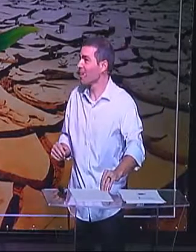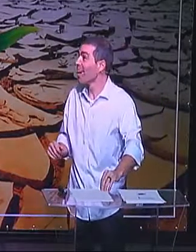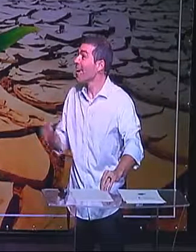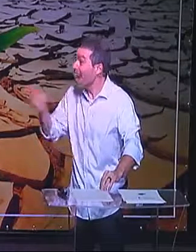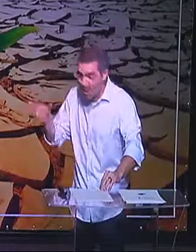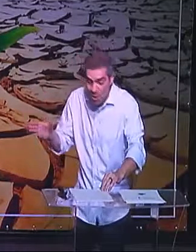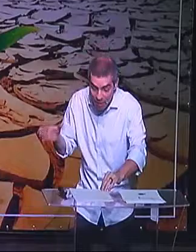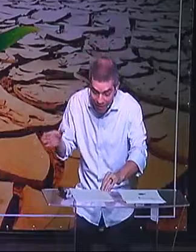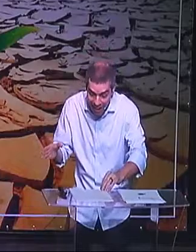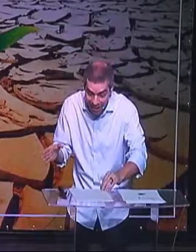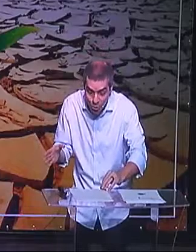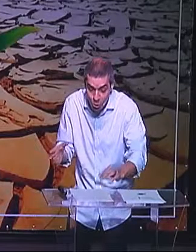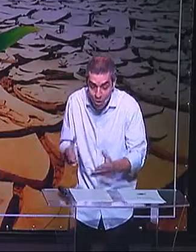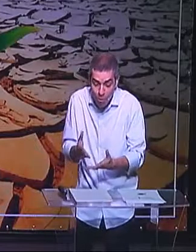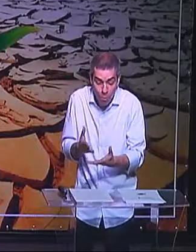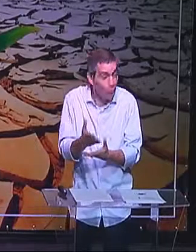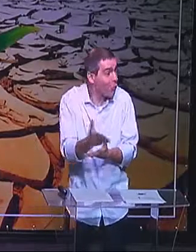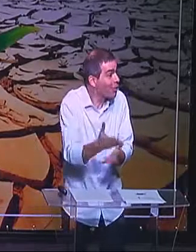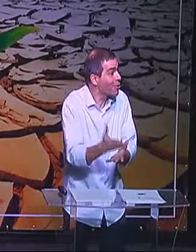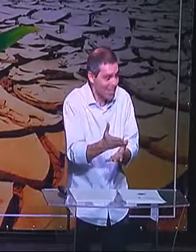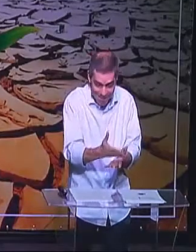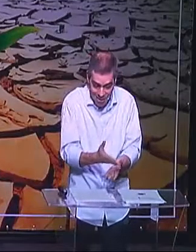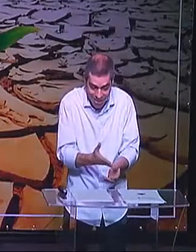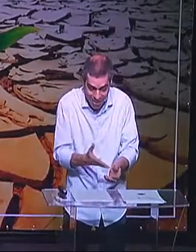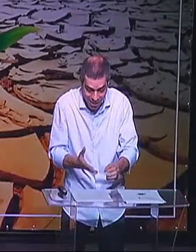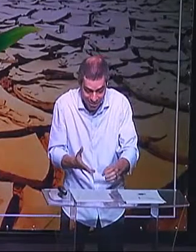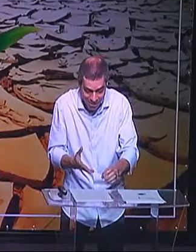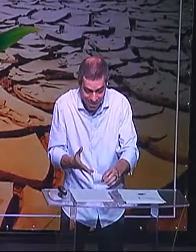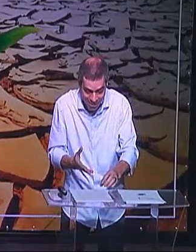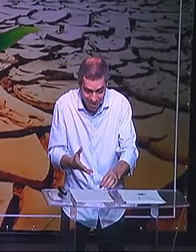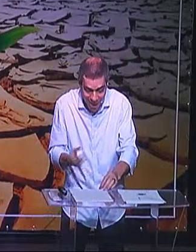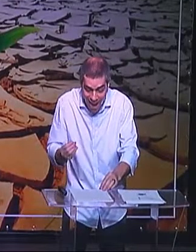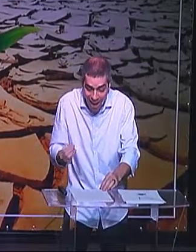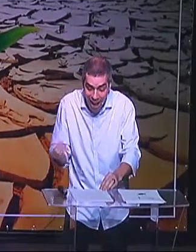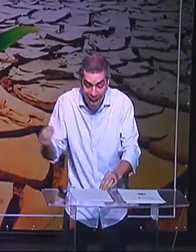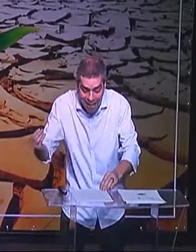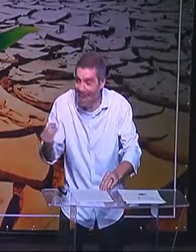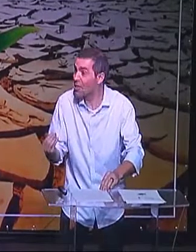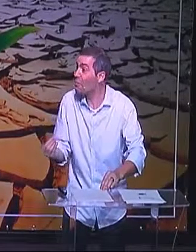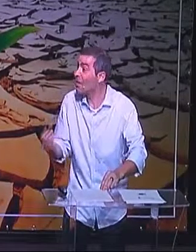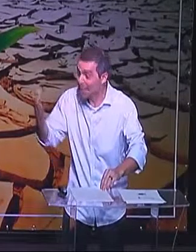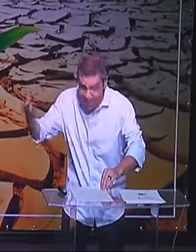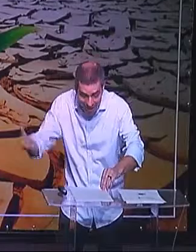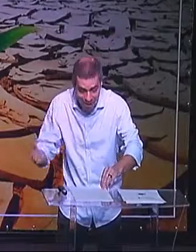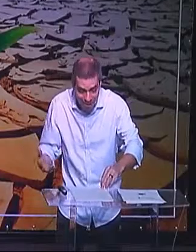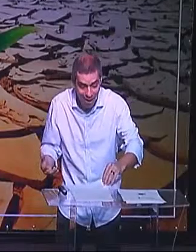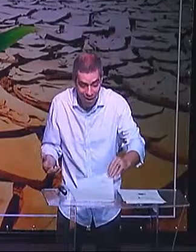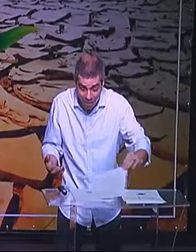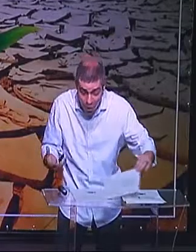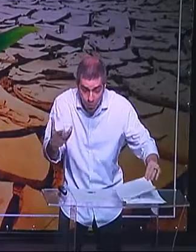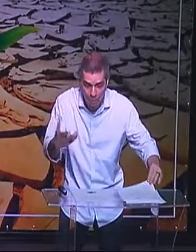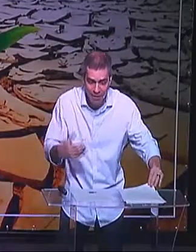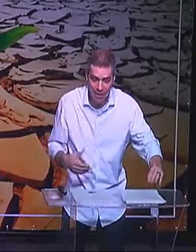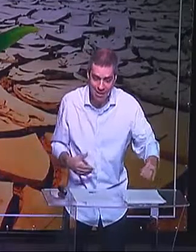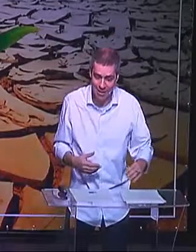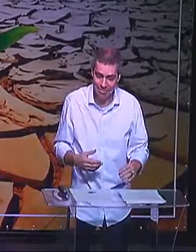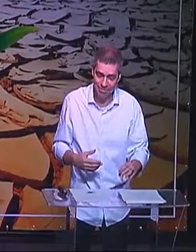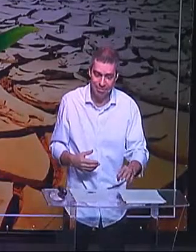e aí o pecado tomando proveito dessa situação ela requer de mim que ela que